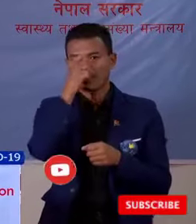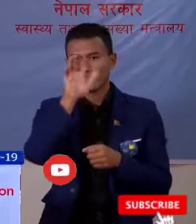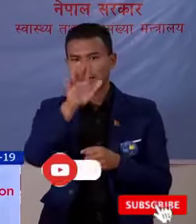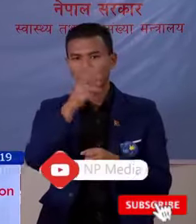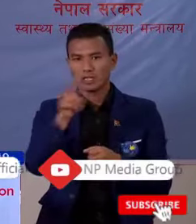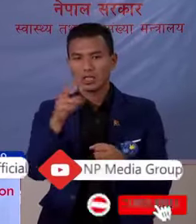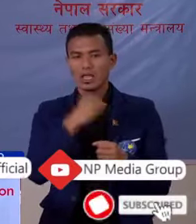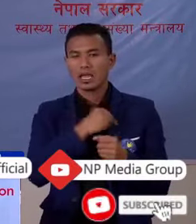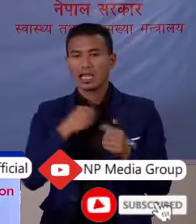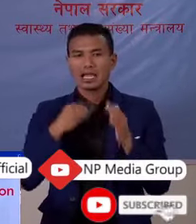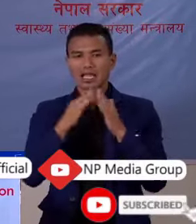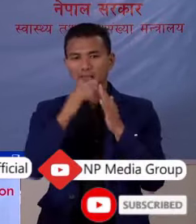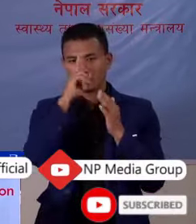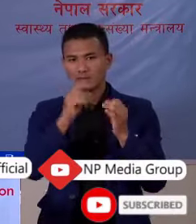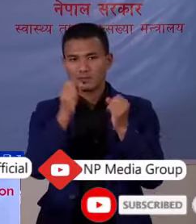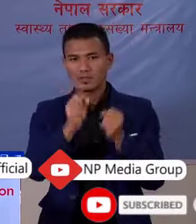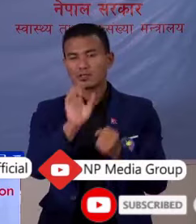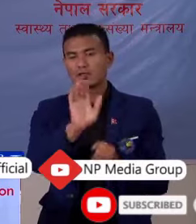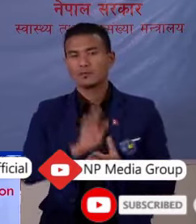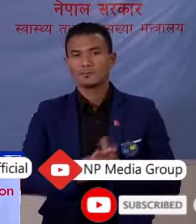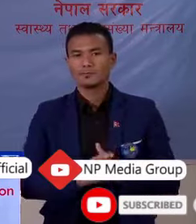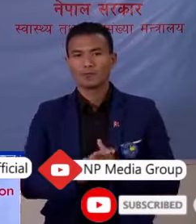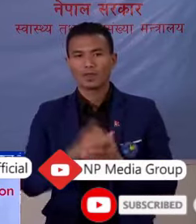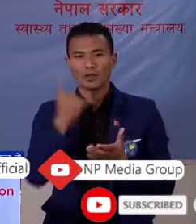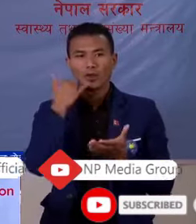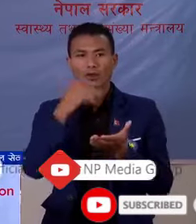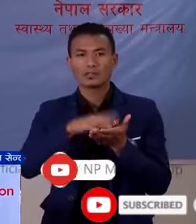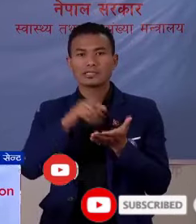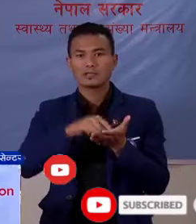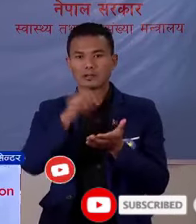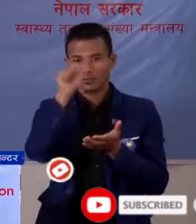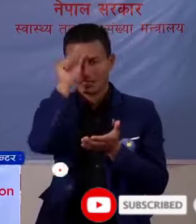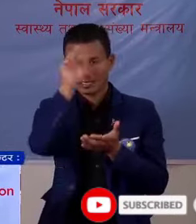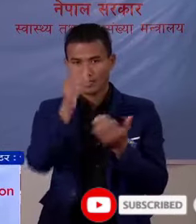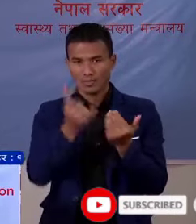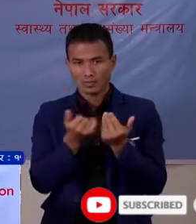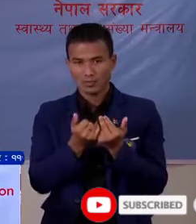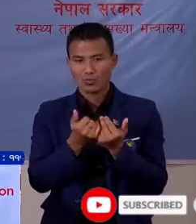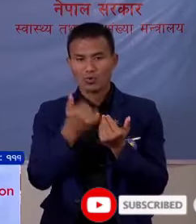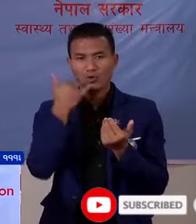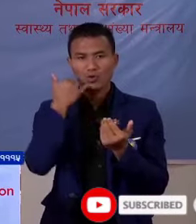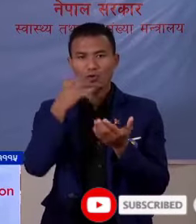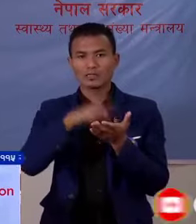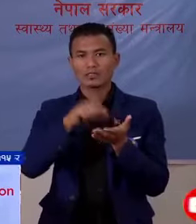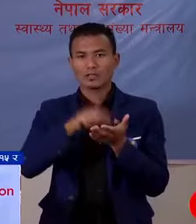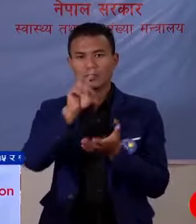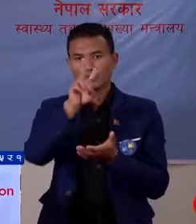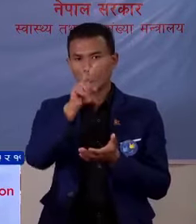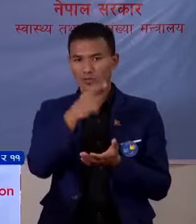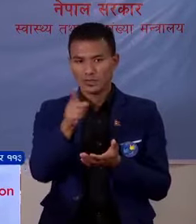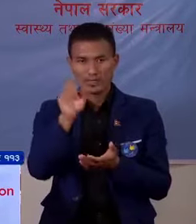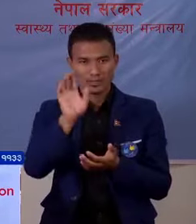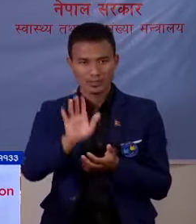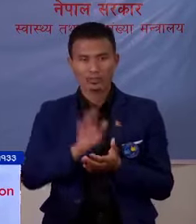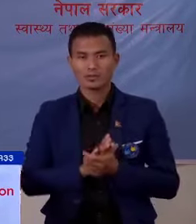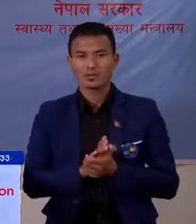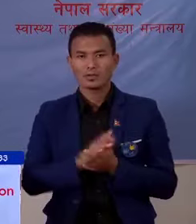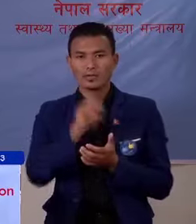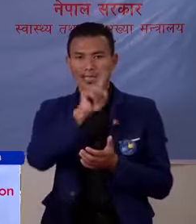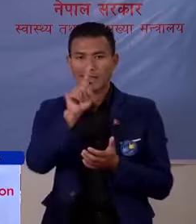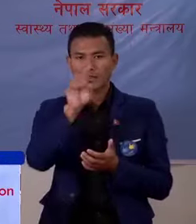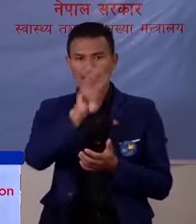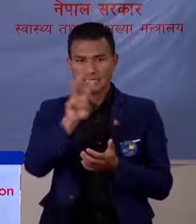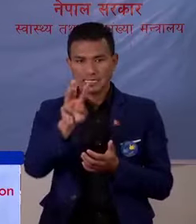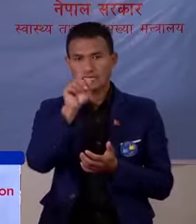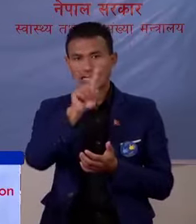105 आइसोलेसनमा रहनुभएको छ। कल सेन्टरको अपडेट गराउन चाहन्छु। हाम्रा कल सेन्टरहरू 2 छन्,